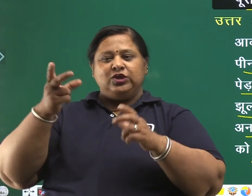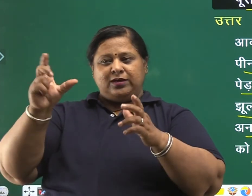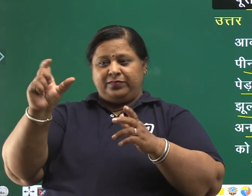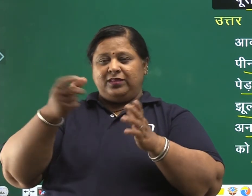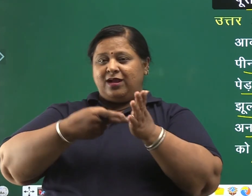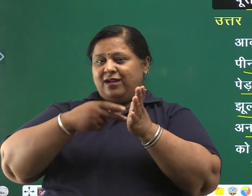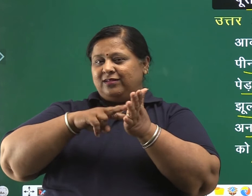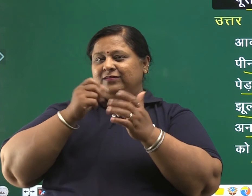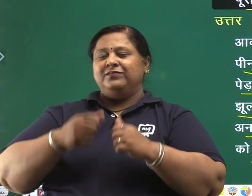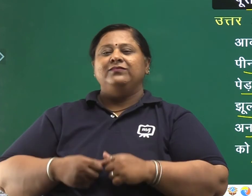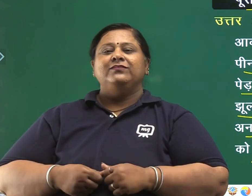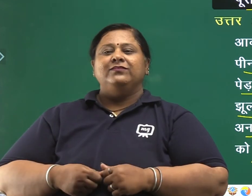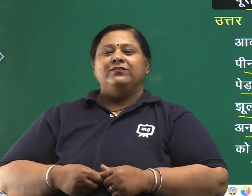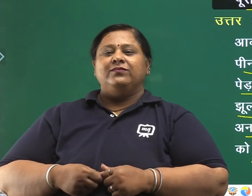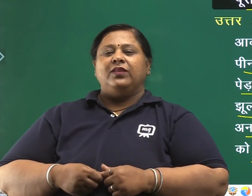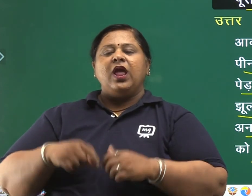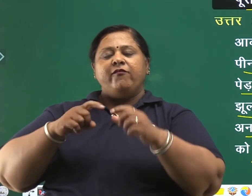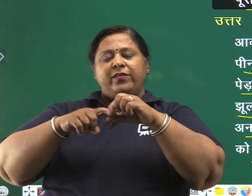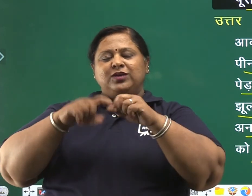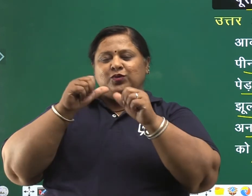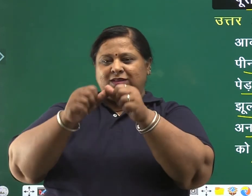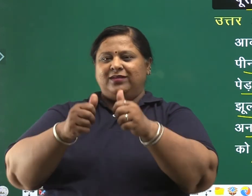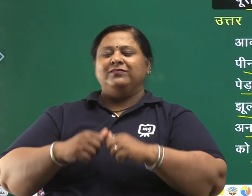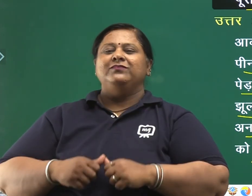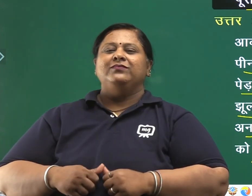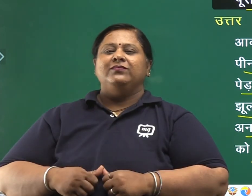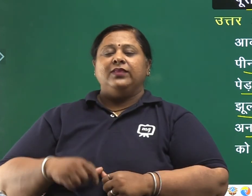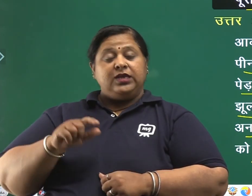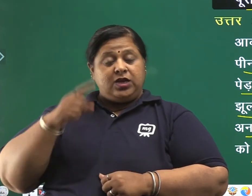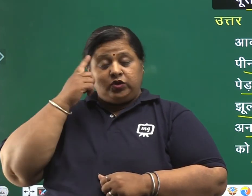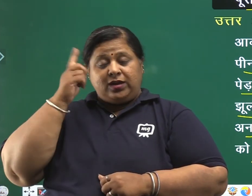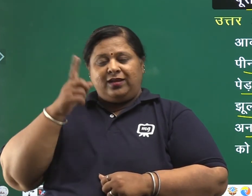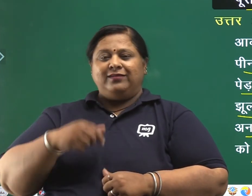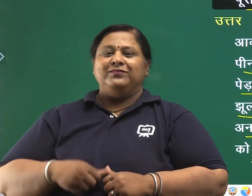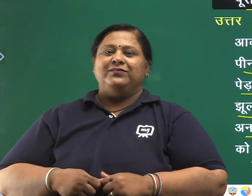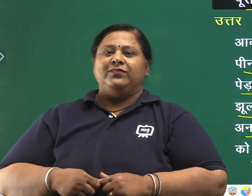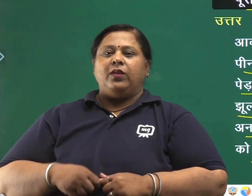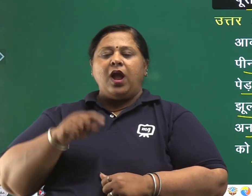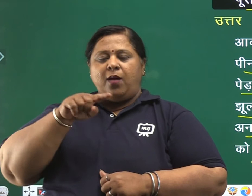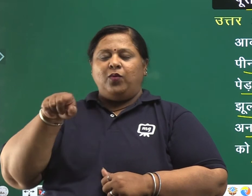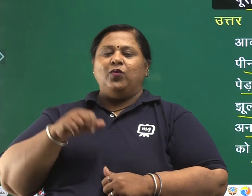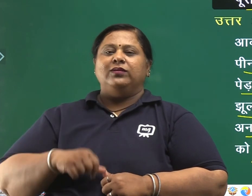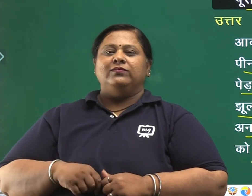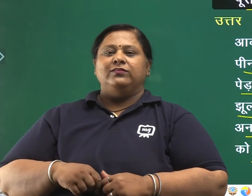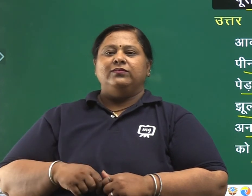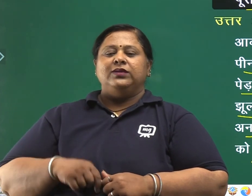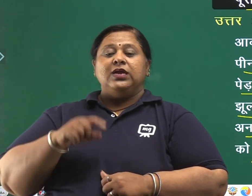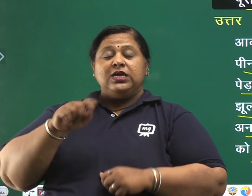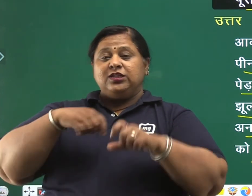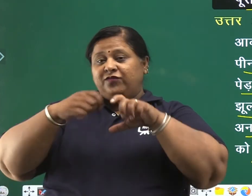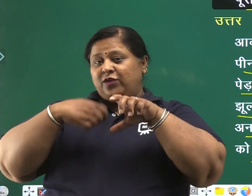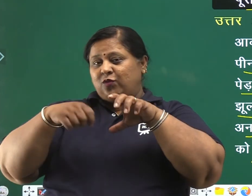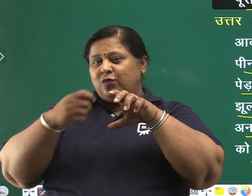शब्दार्थ एवं प्रश्नोत्तर यहाँ जाने। आप लोग इस वीडियो